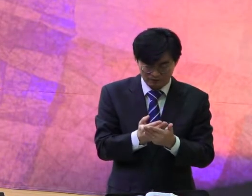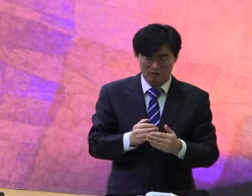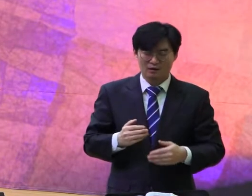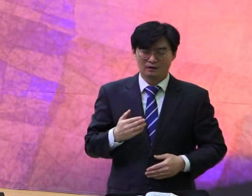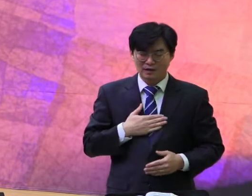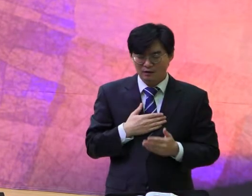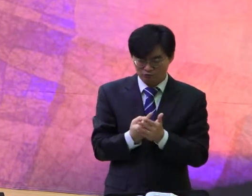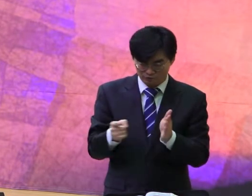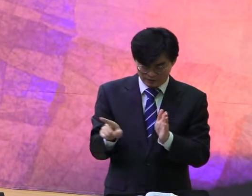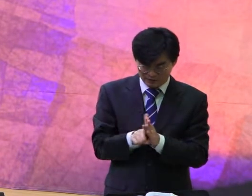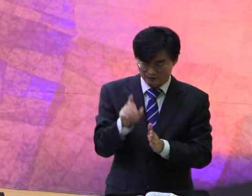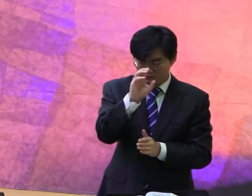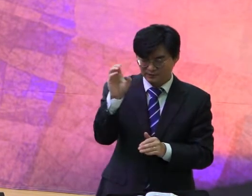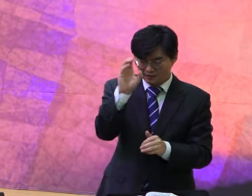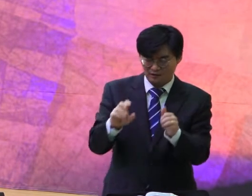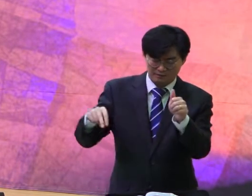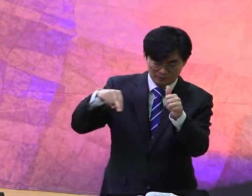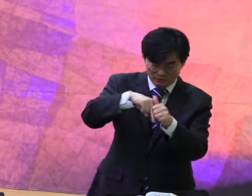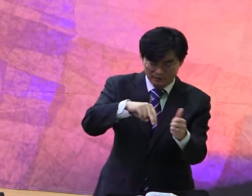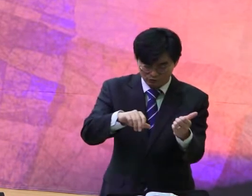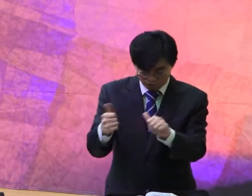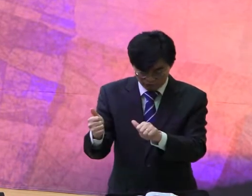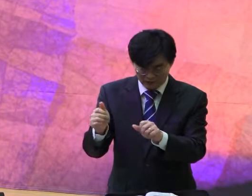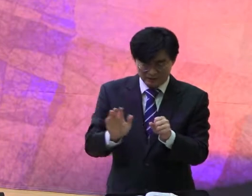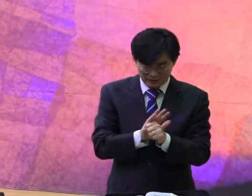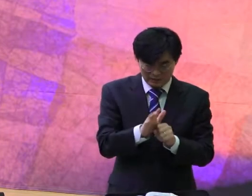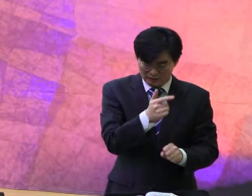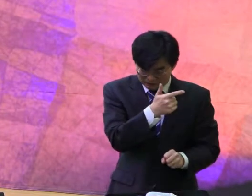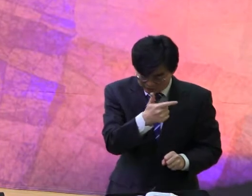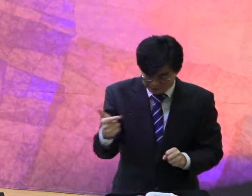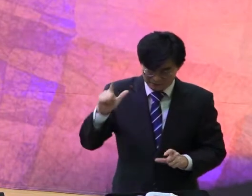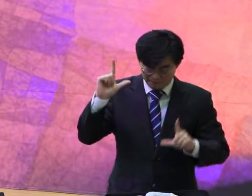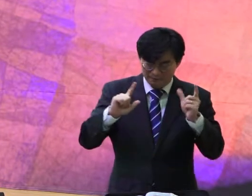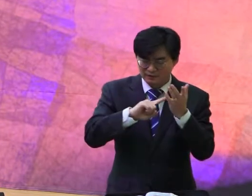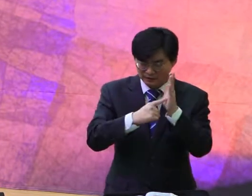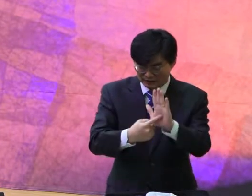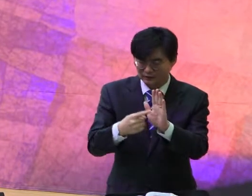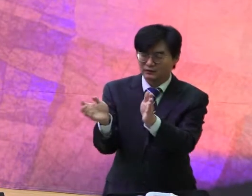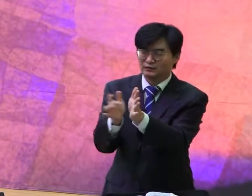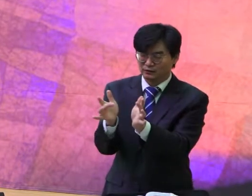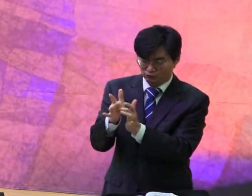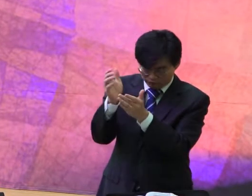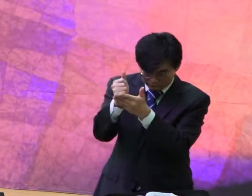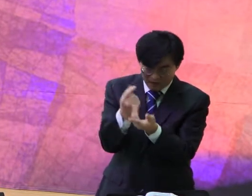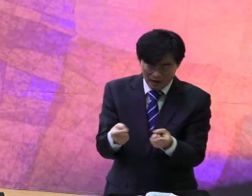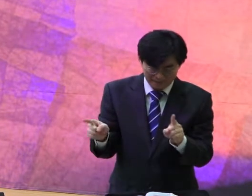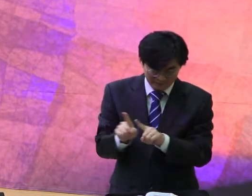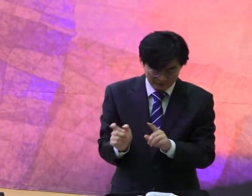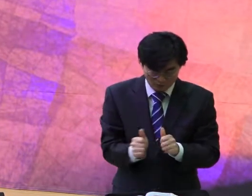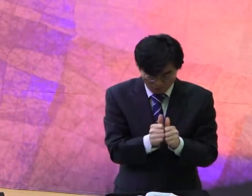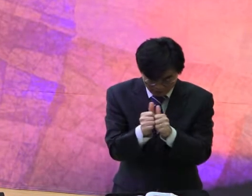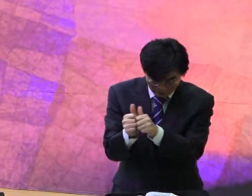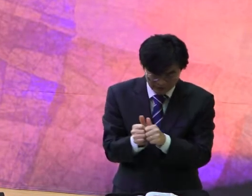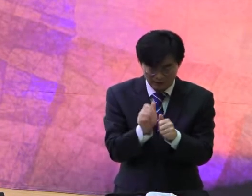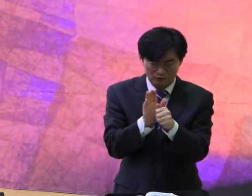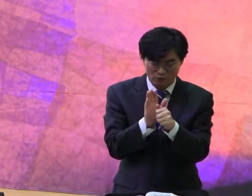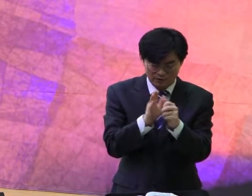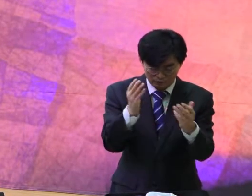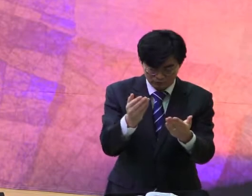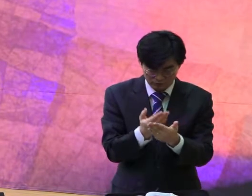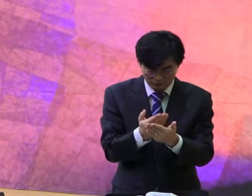위해서 십자가에 죽으시며 그렇게까지 나를 사랑하신 예수님과 동행하는 발걸음 되게 하여 주시옵소서.